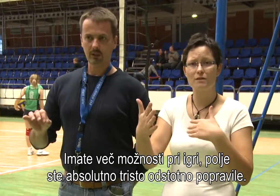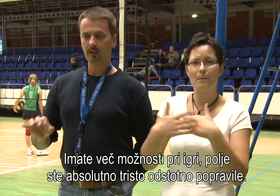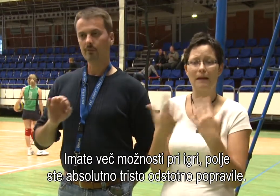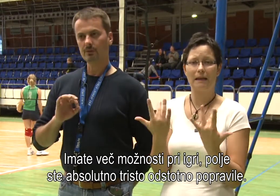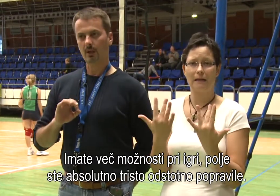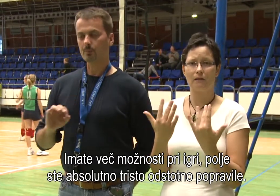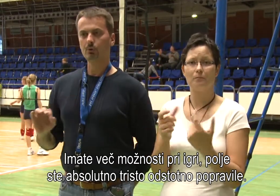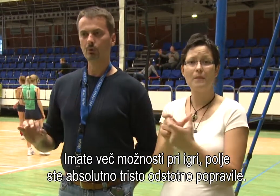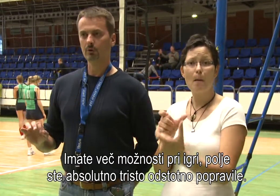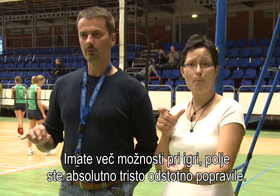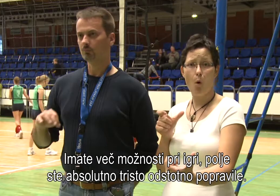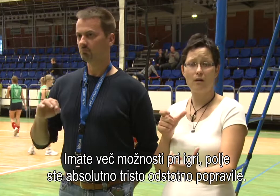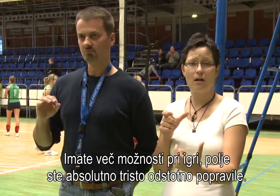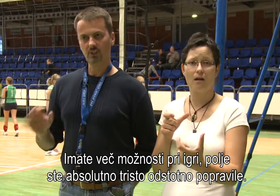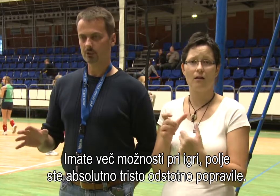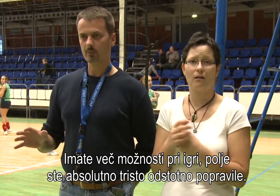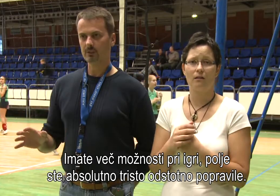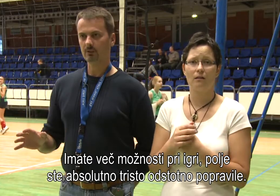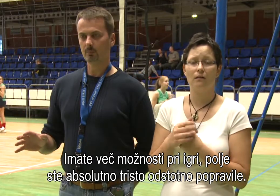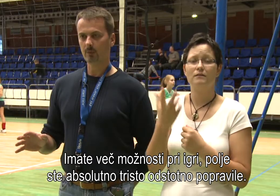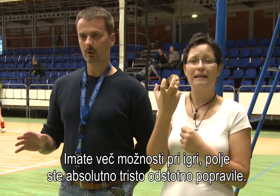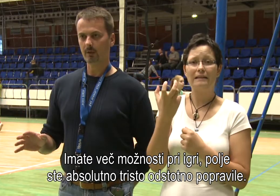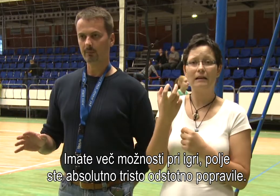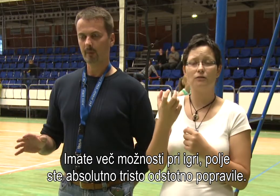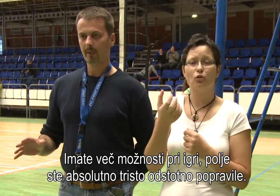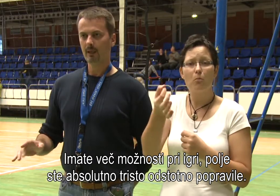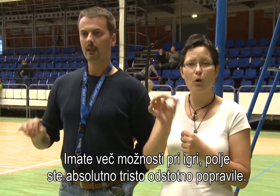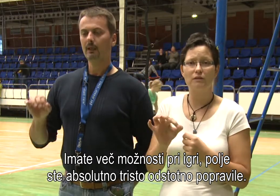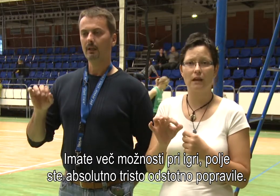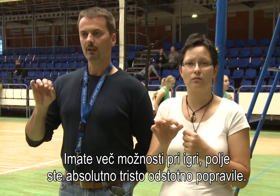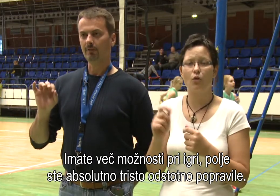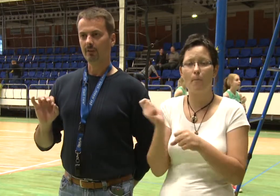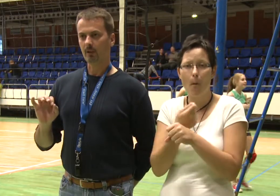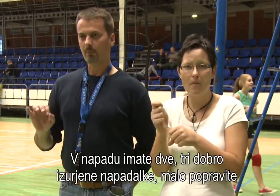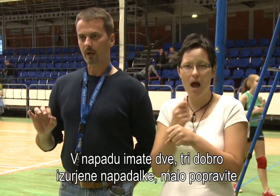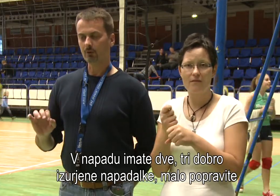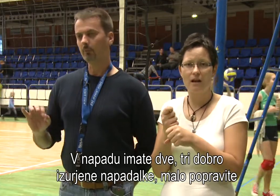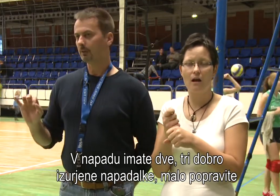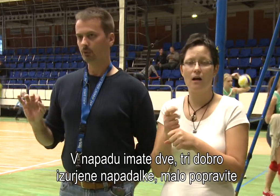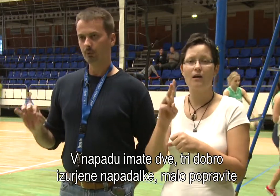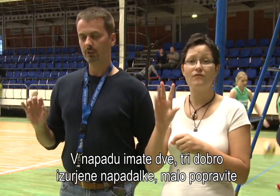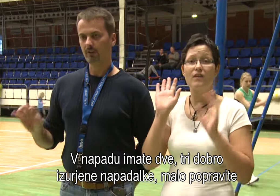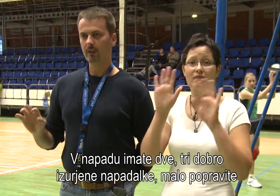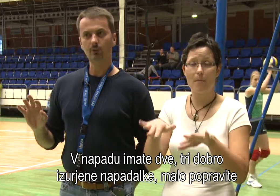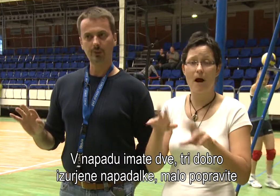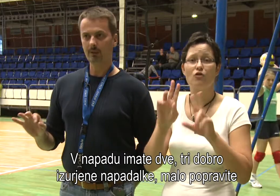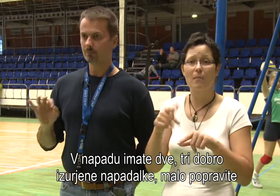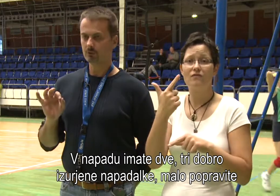Polje ste absolutno 300% popravili. V napadu imate tudi 2 do 3